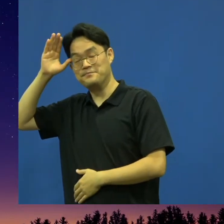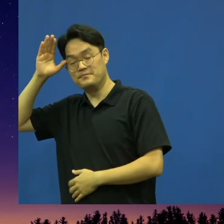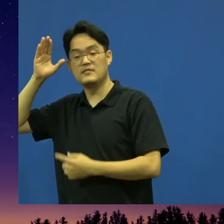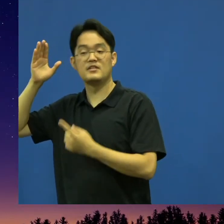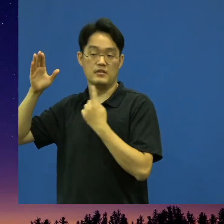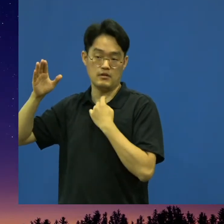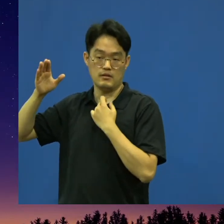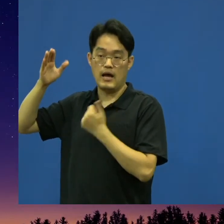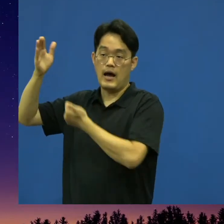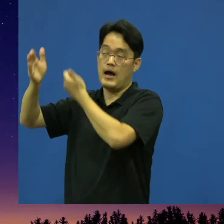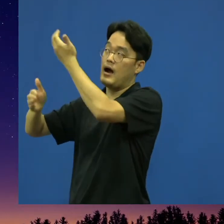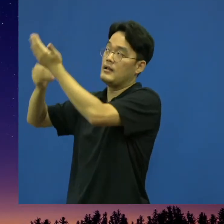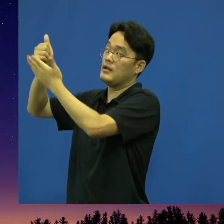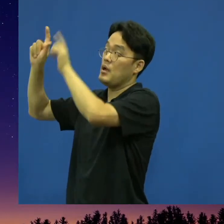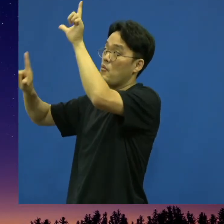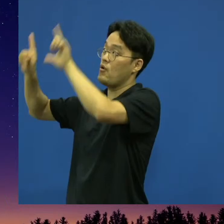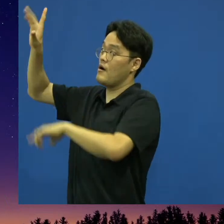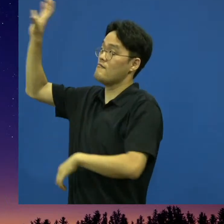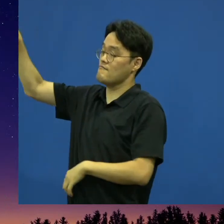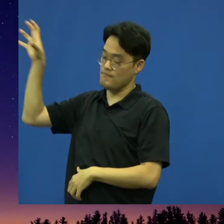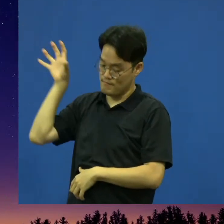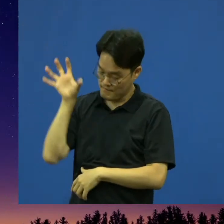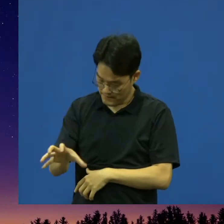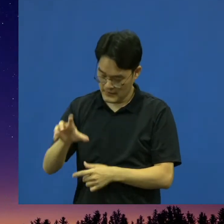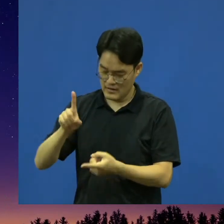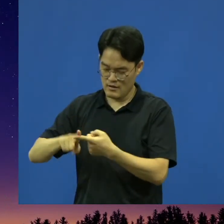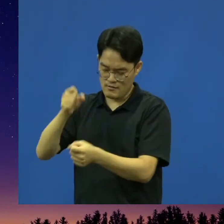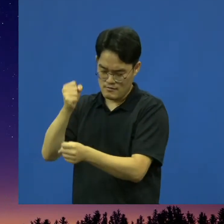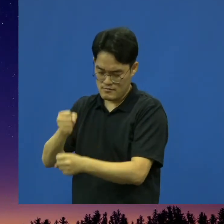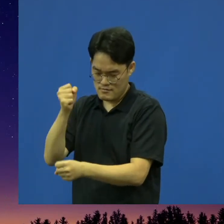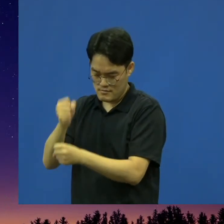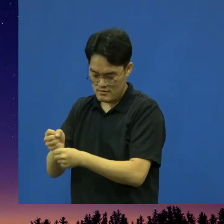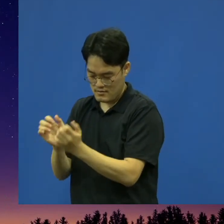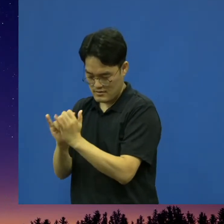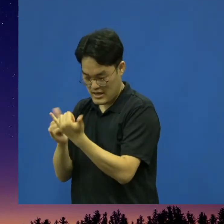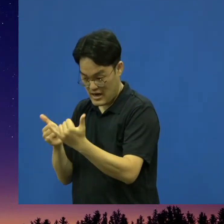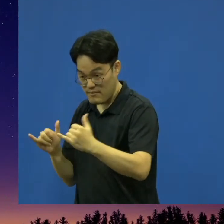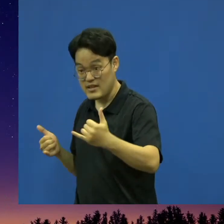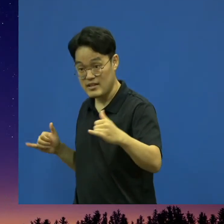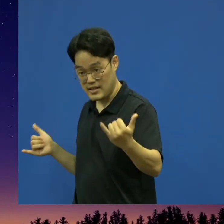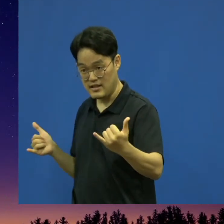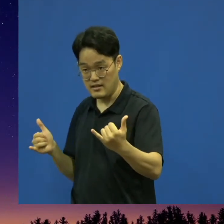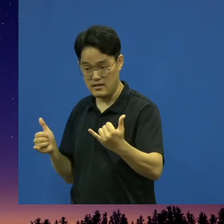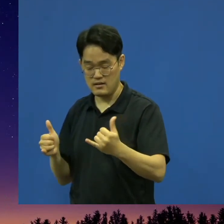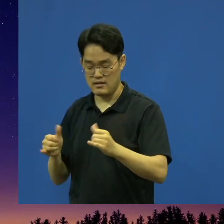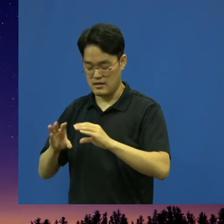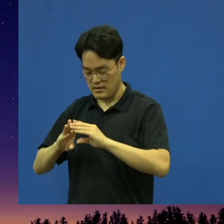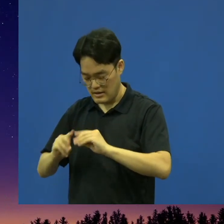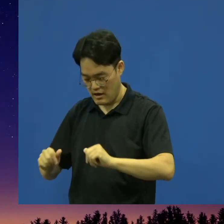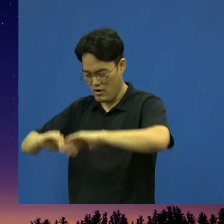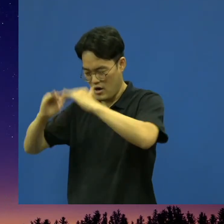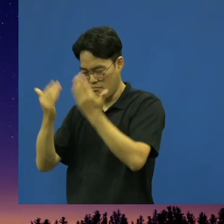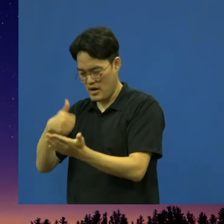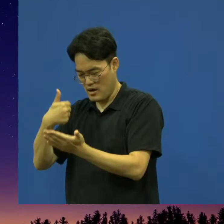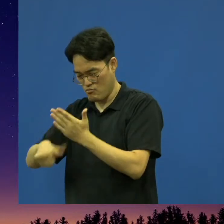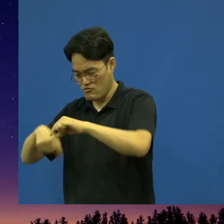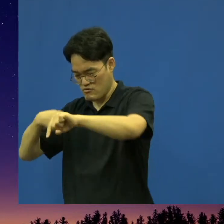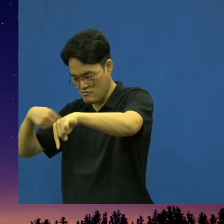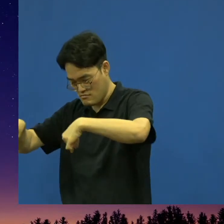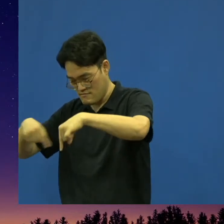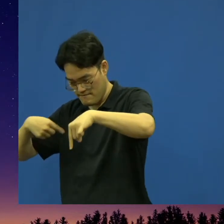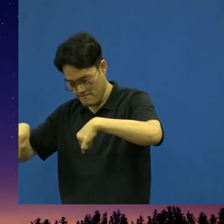당신의 모양과 형상을 따라 지음받은 백성들이 땅과 만물을 다스리고